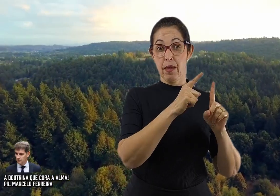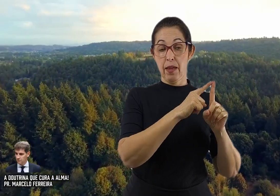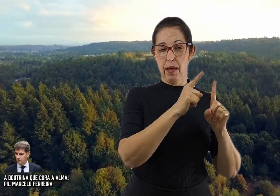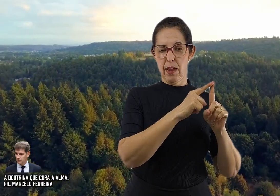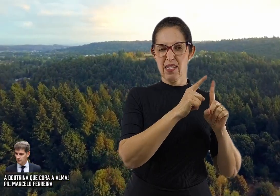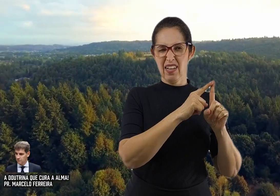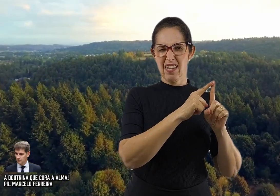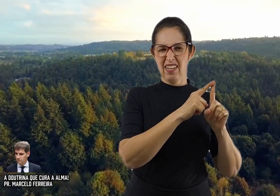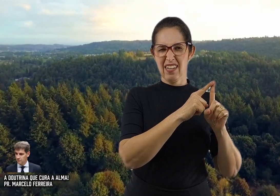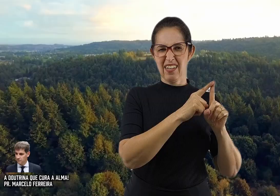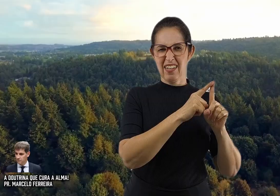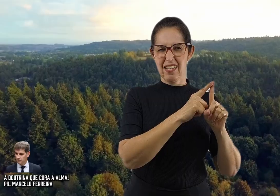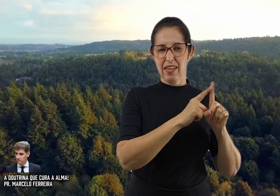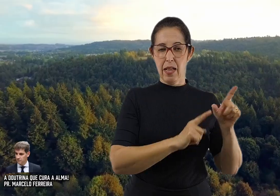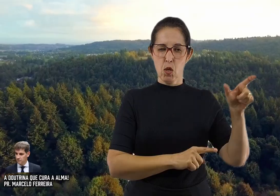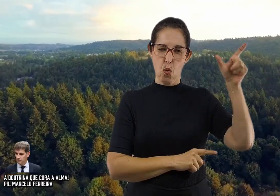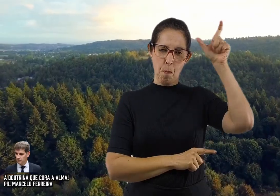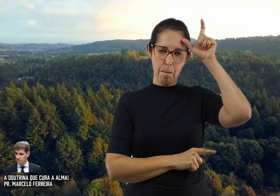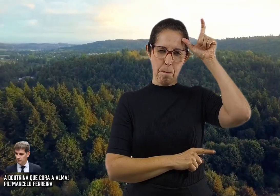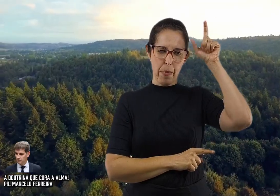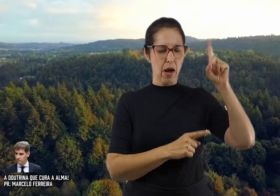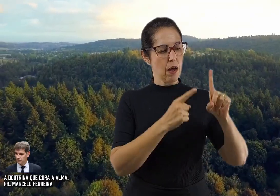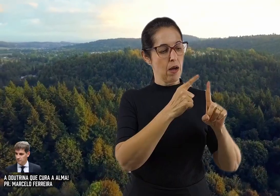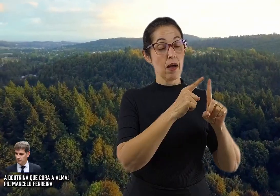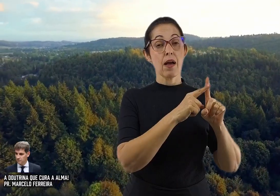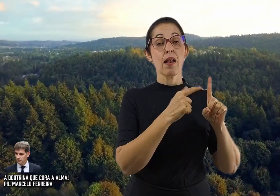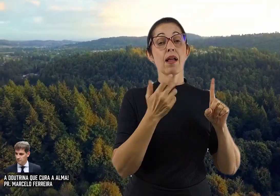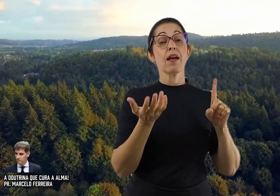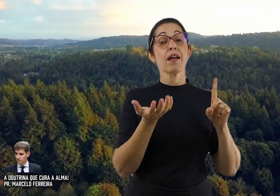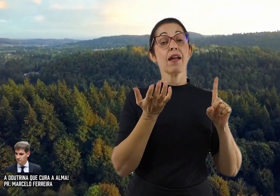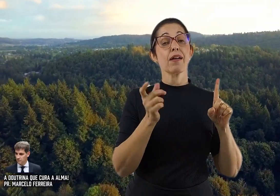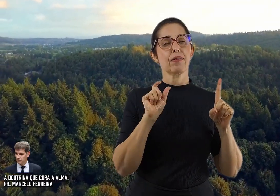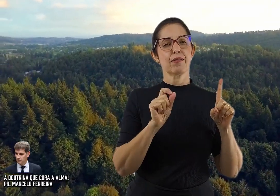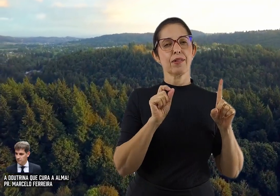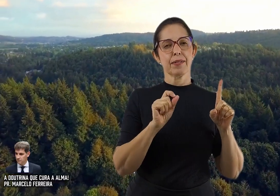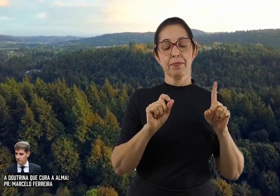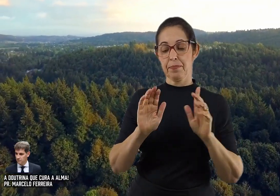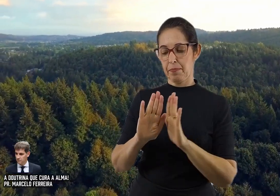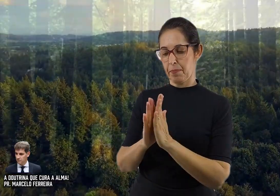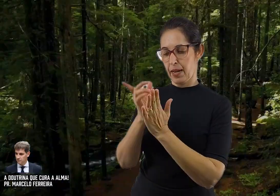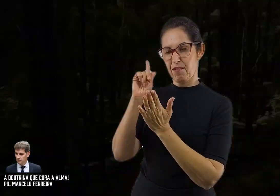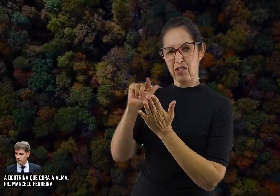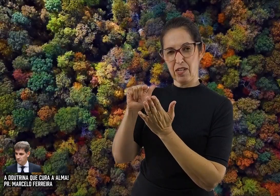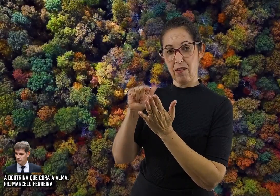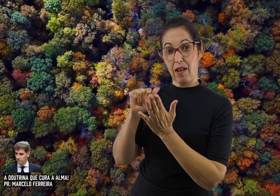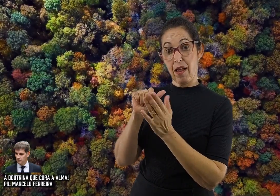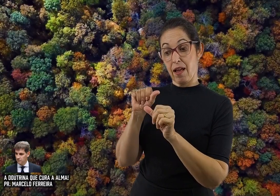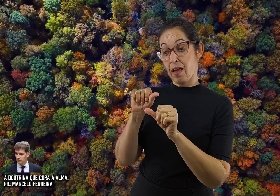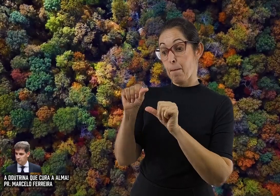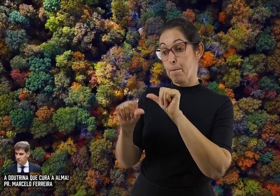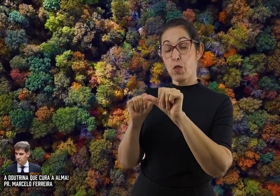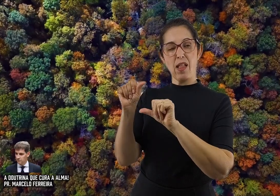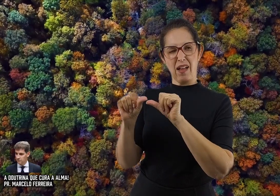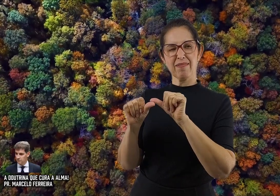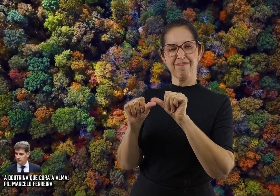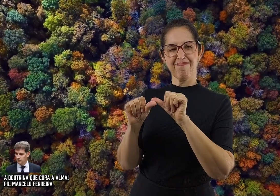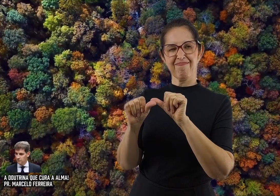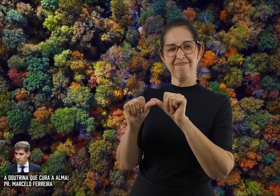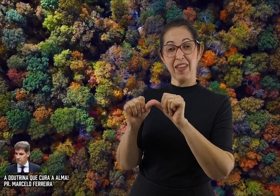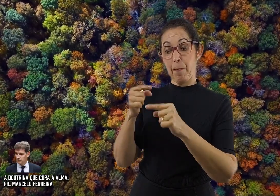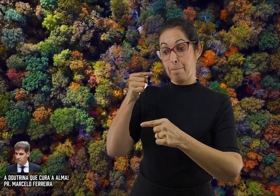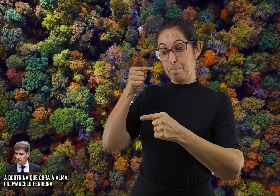tem uma característica. Ela tenta mudar a palavra, ela vai de encontro à